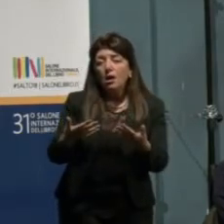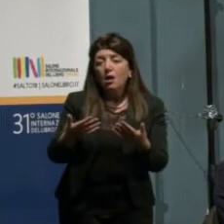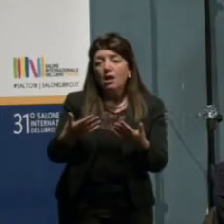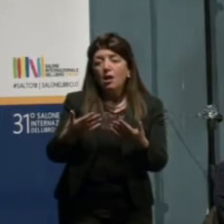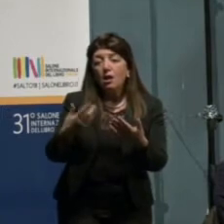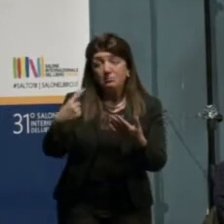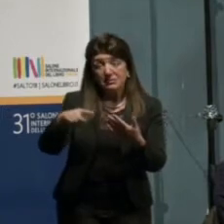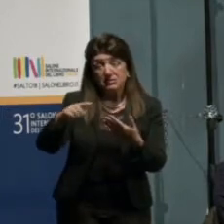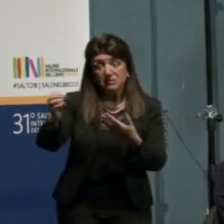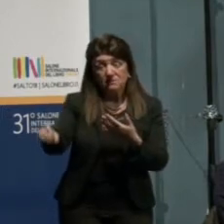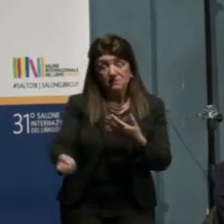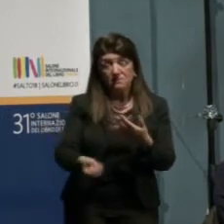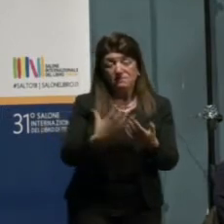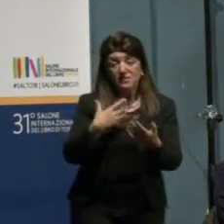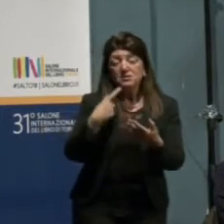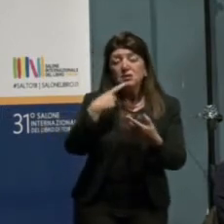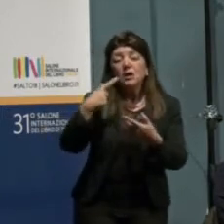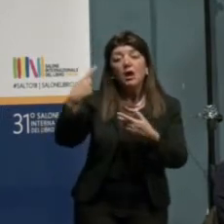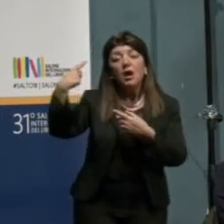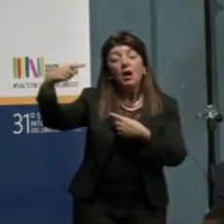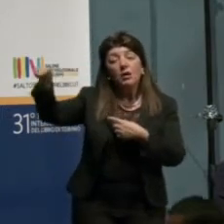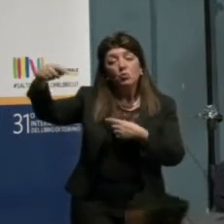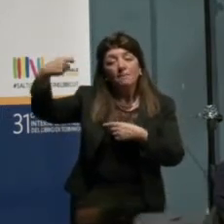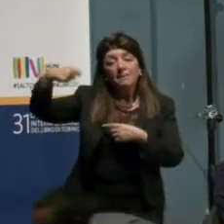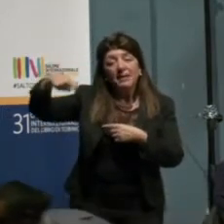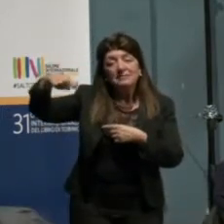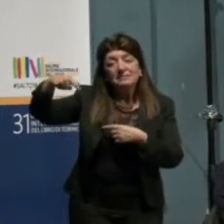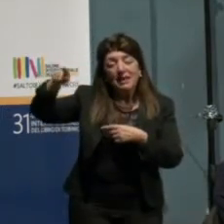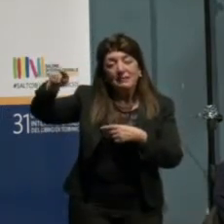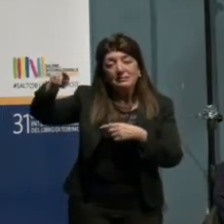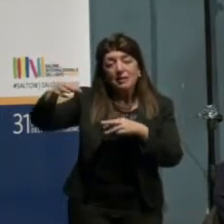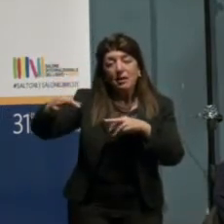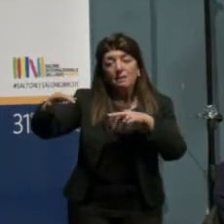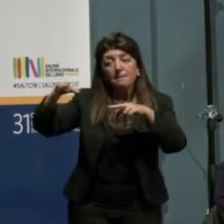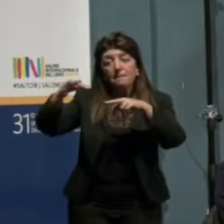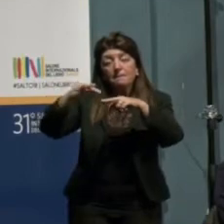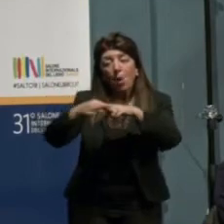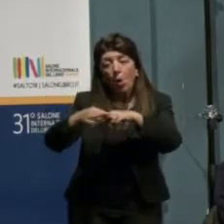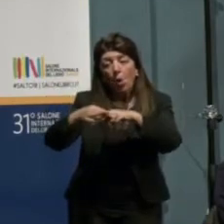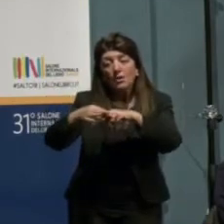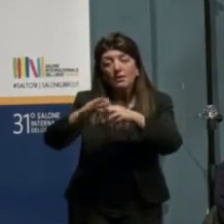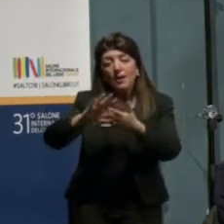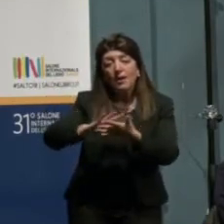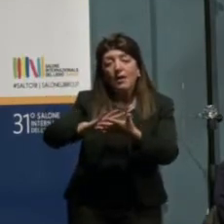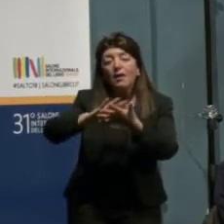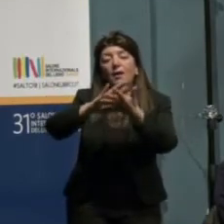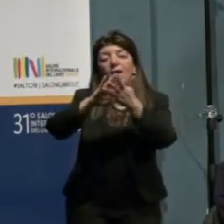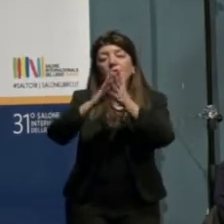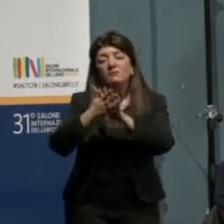informavano che la moglie del presidente è stata fatta oggetto di una campagna mediatica